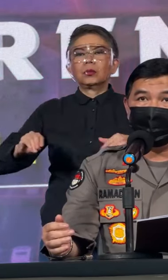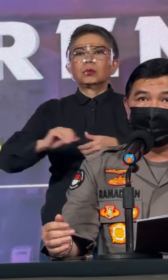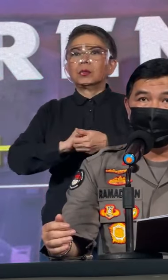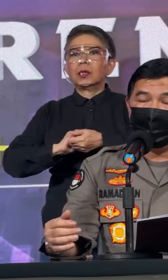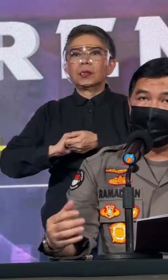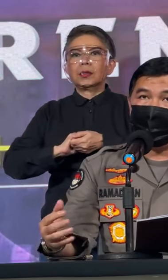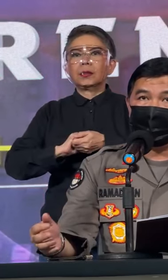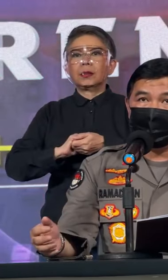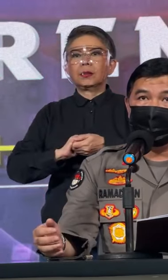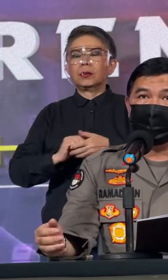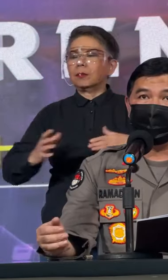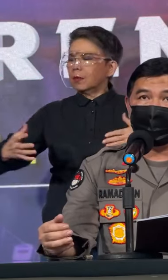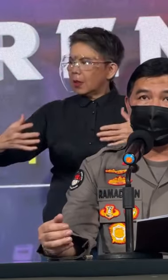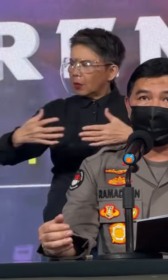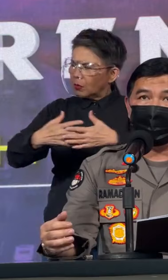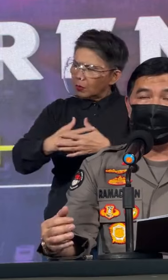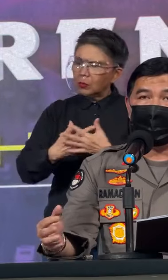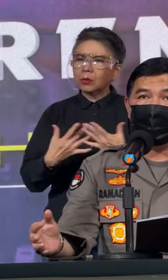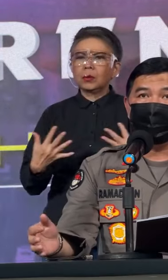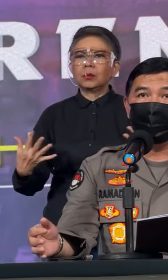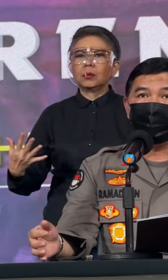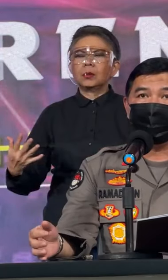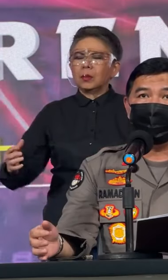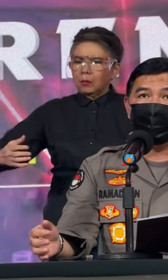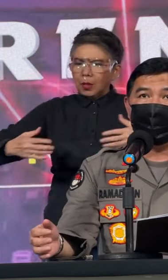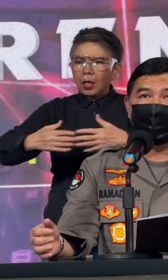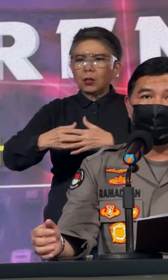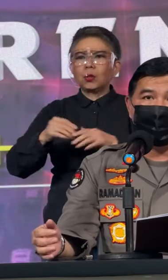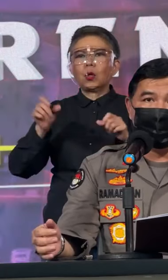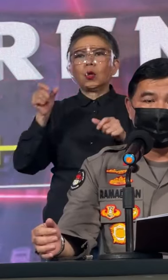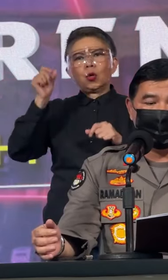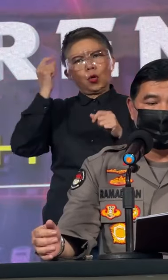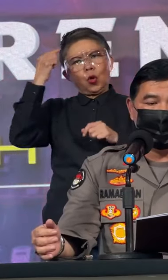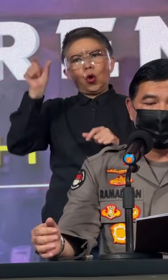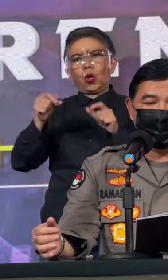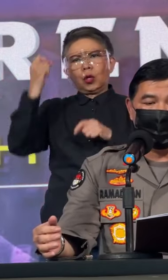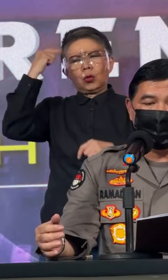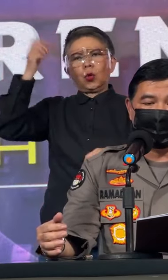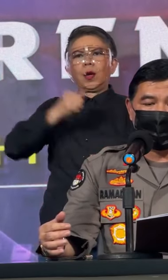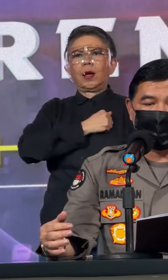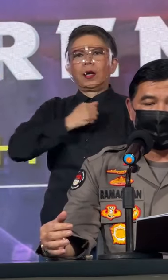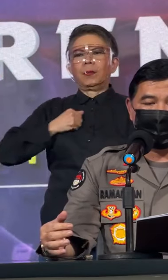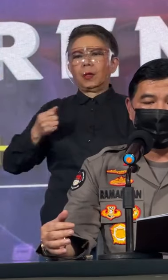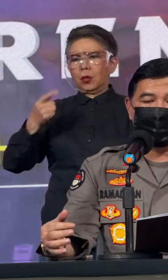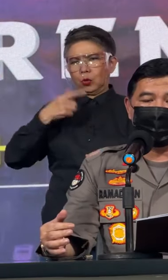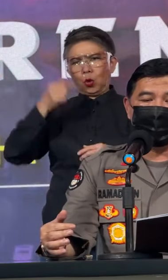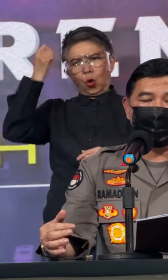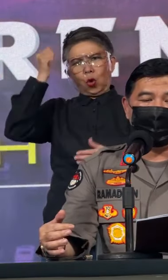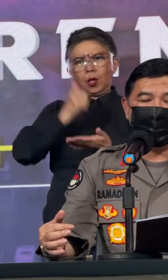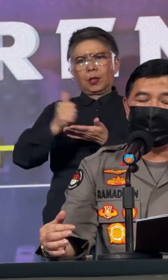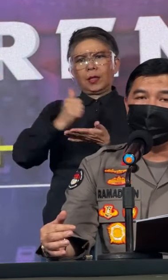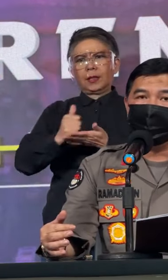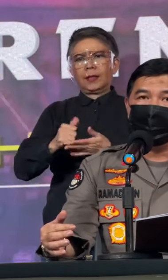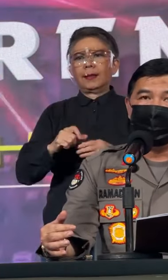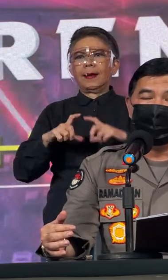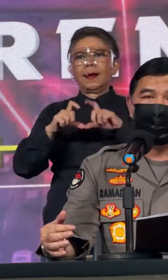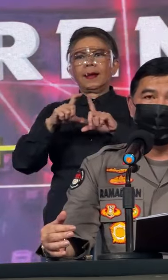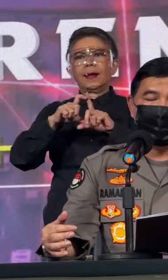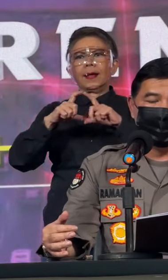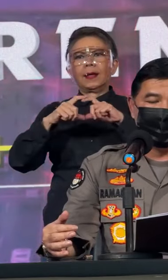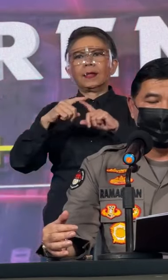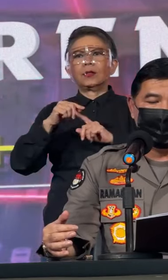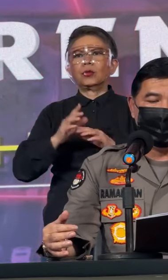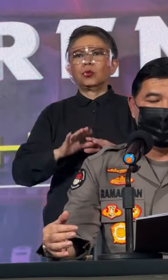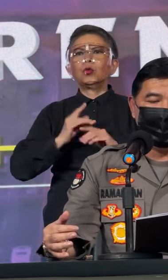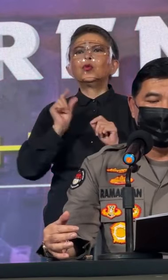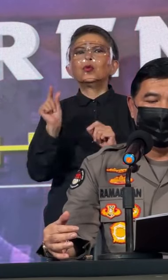berkoordinasi merangkul masyarakat, merangkul tokoh agama, tokoh masyarakat, dan tokoh adat